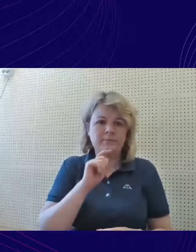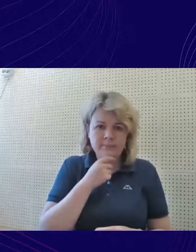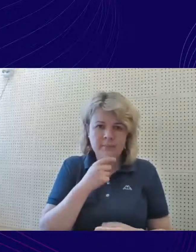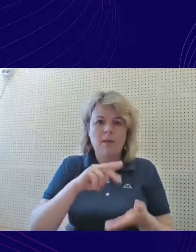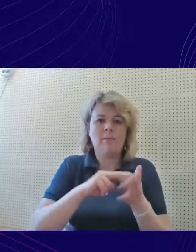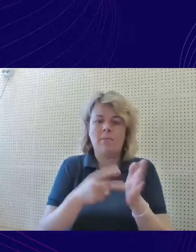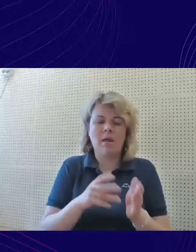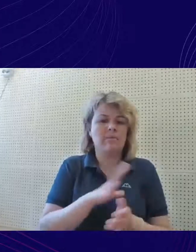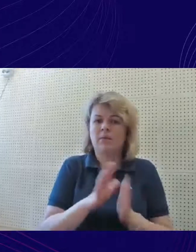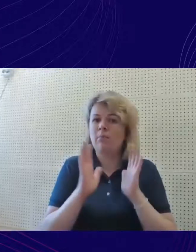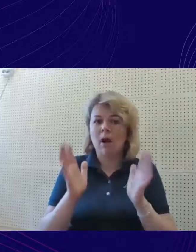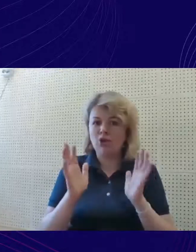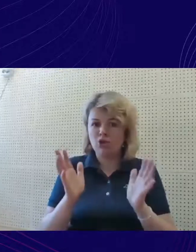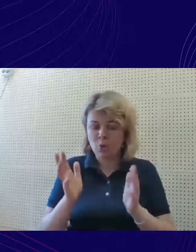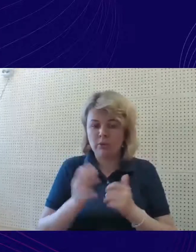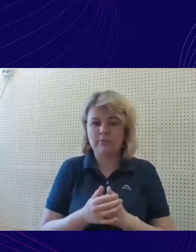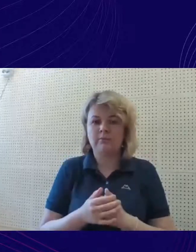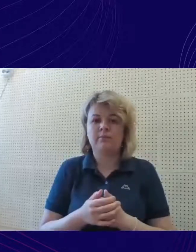большой. И